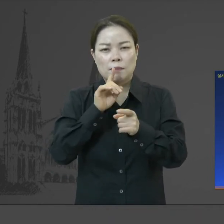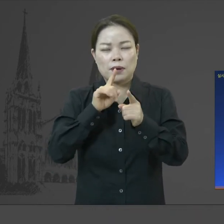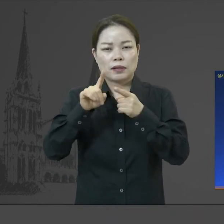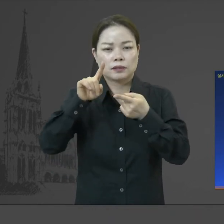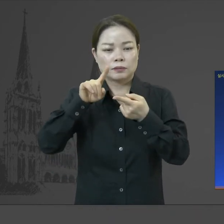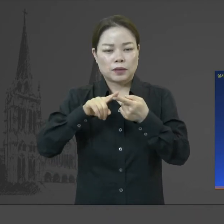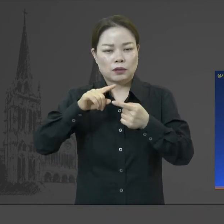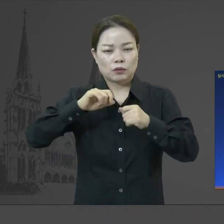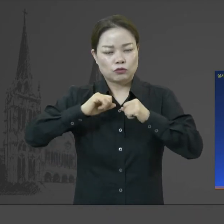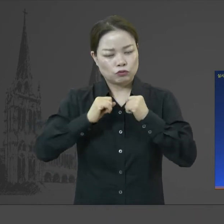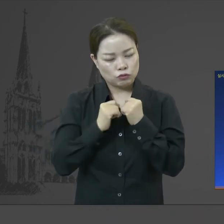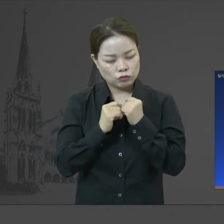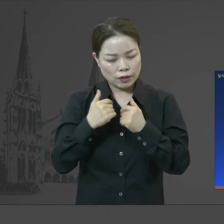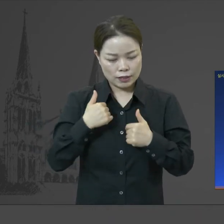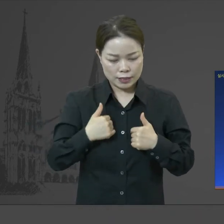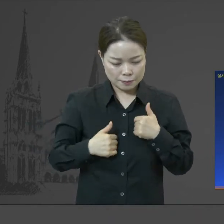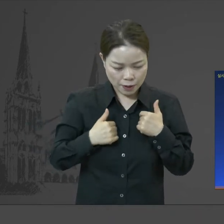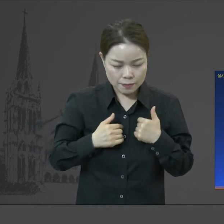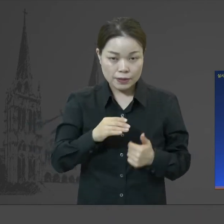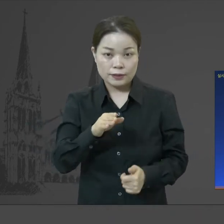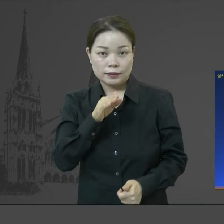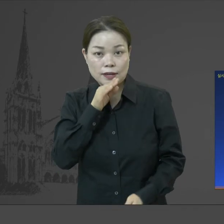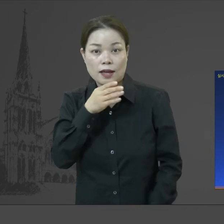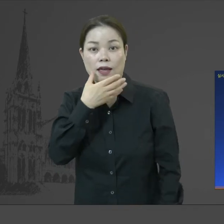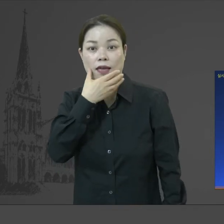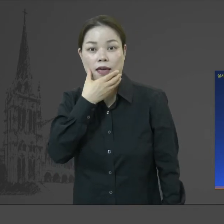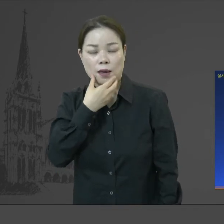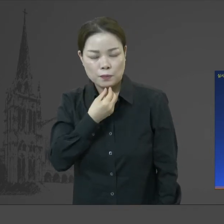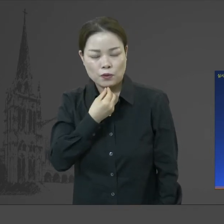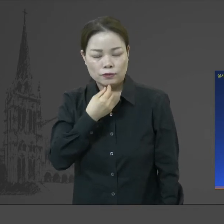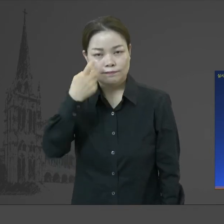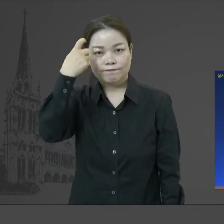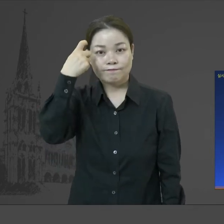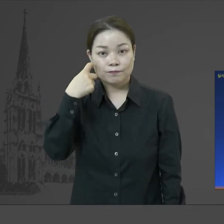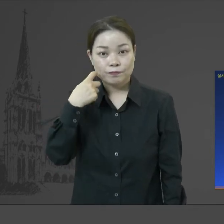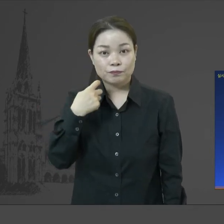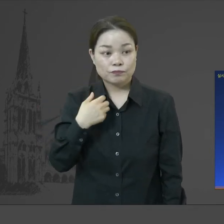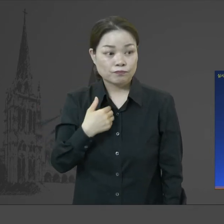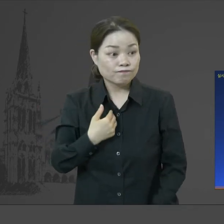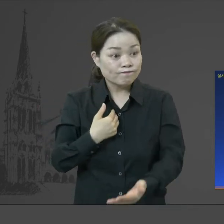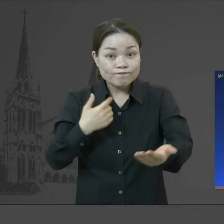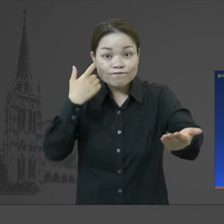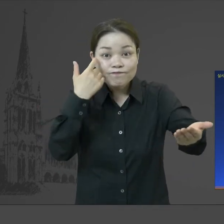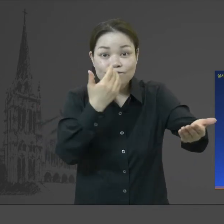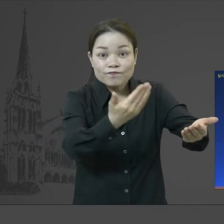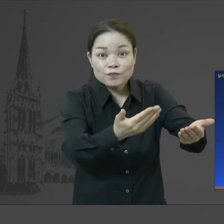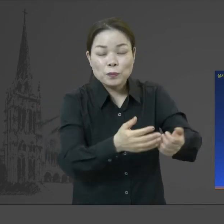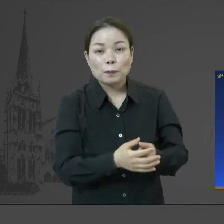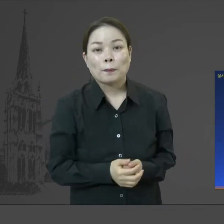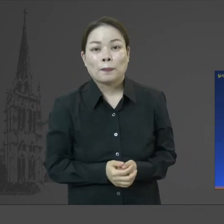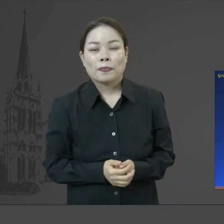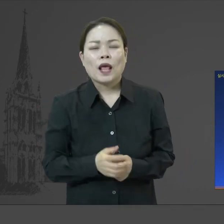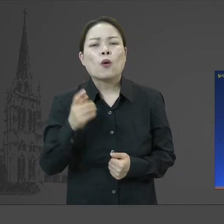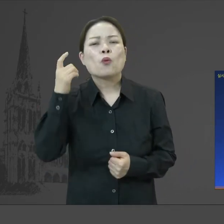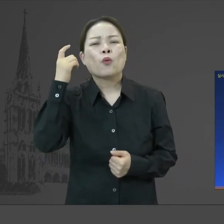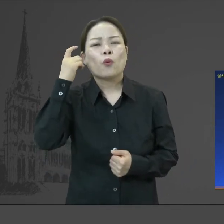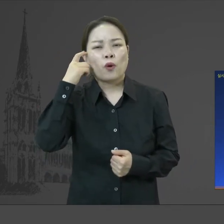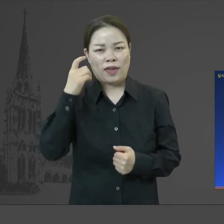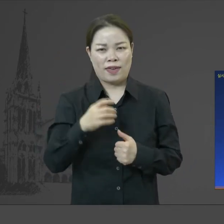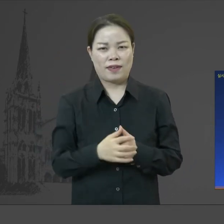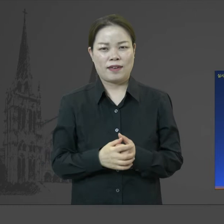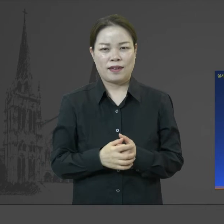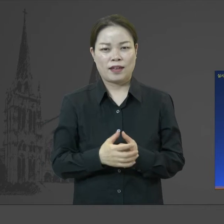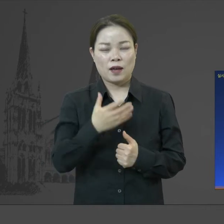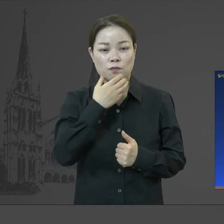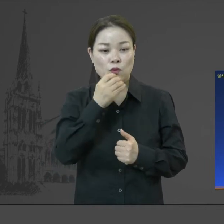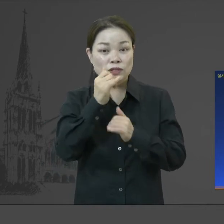기뻐하며 그 말씀을 통해서 참된 행복을 발견합니다. 자, 물어보겠습니다. 그러면 왜